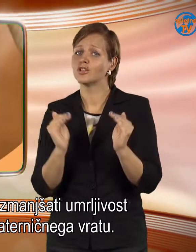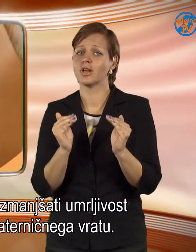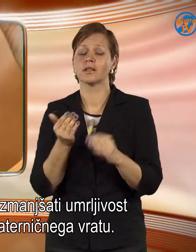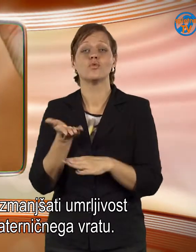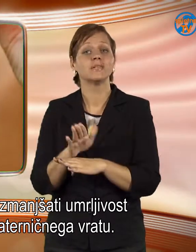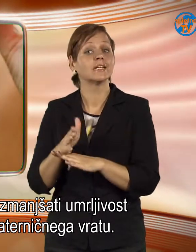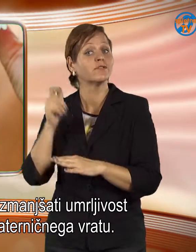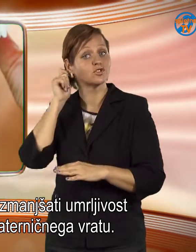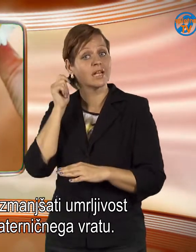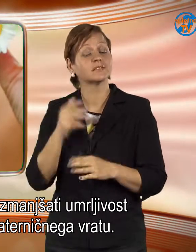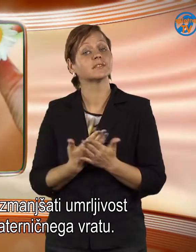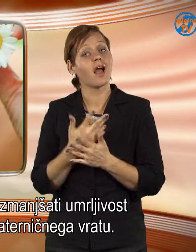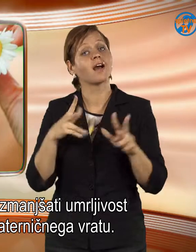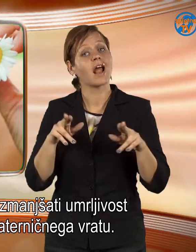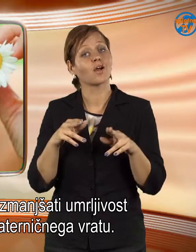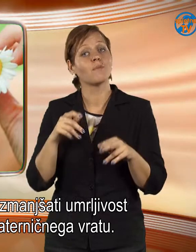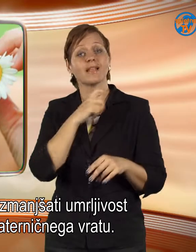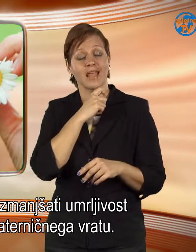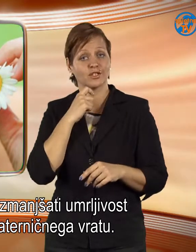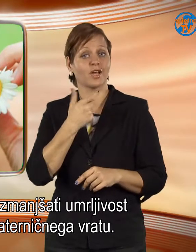zmanjšati umrljivost žensk za rakom materničnega vratu.